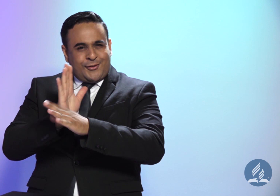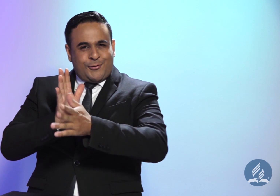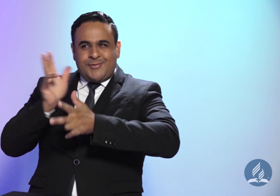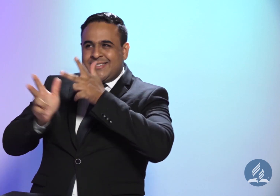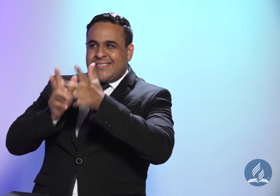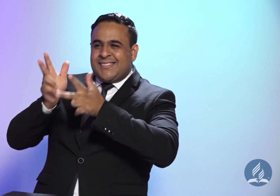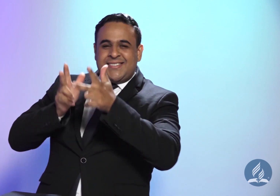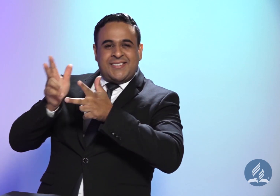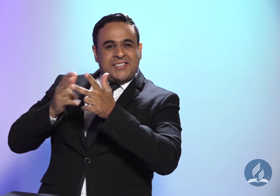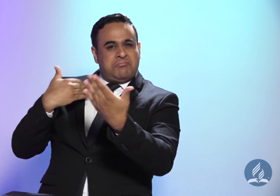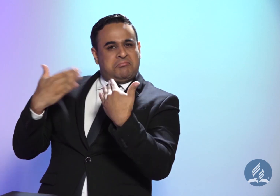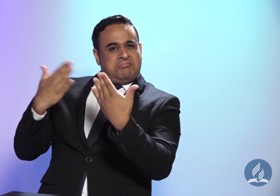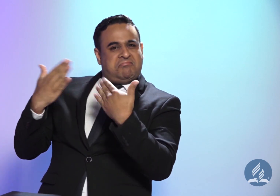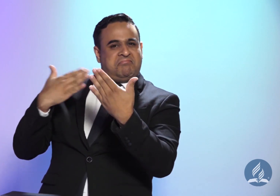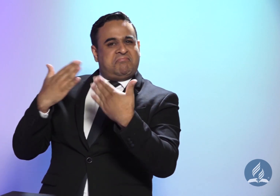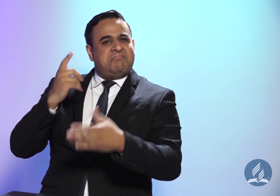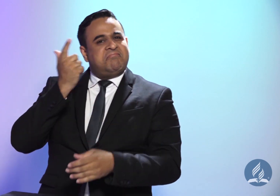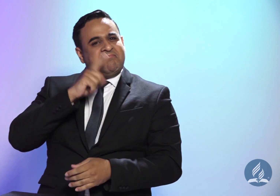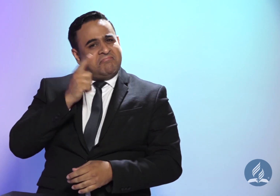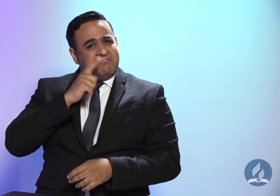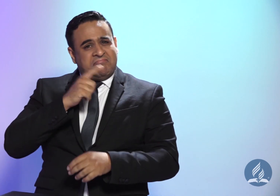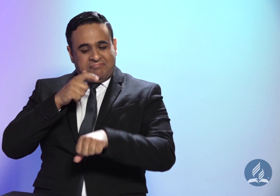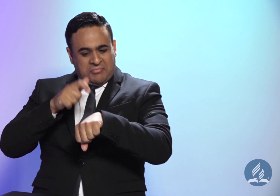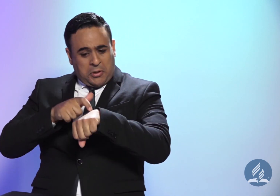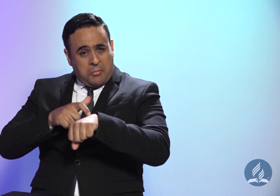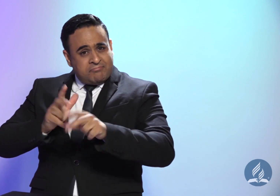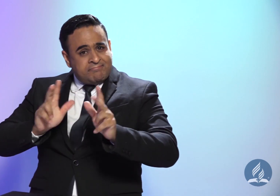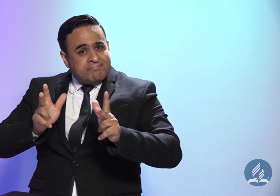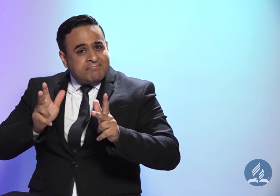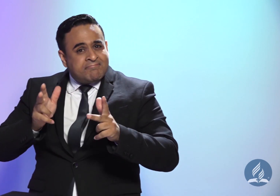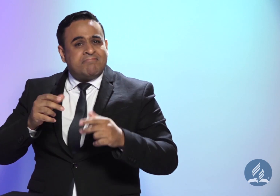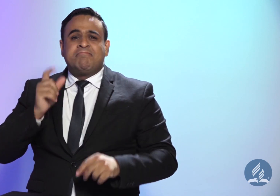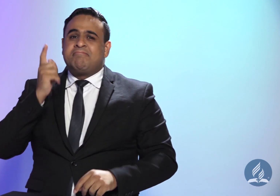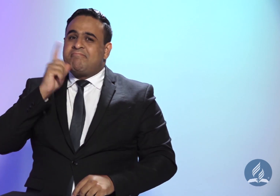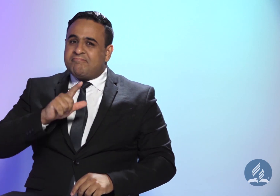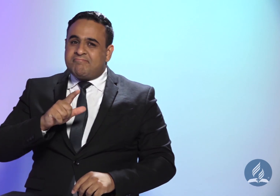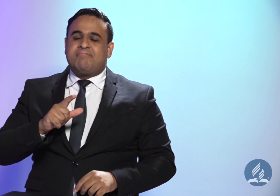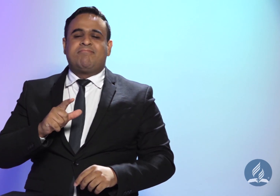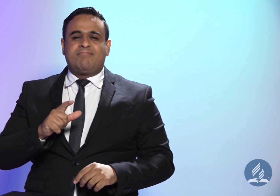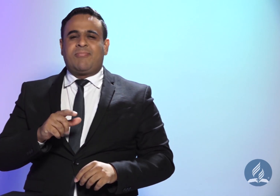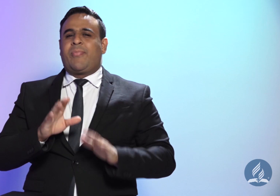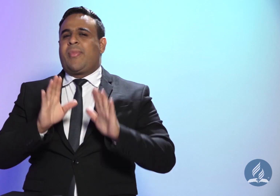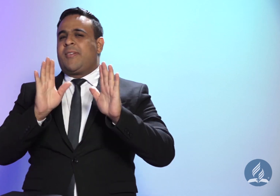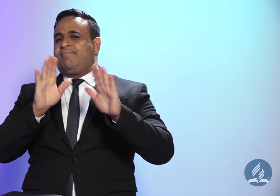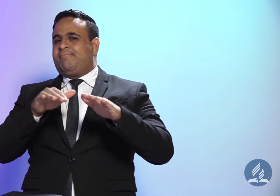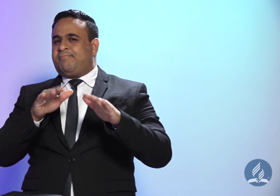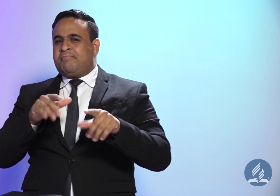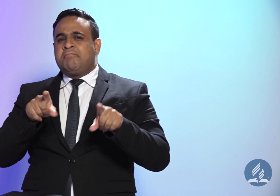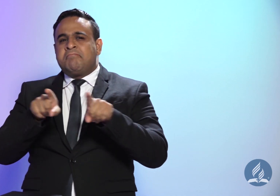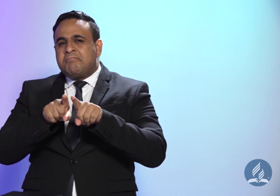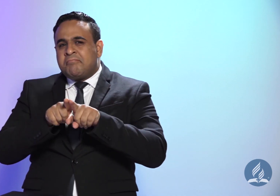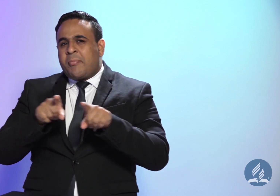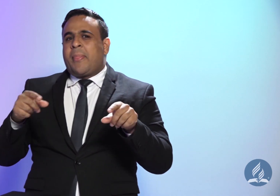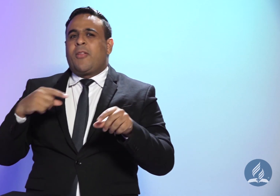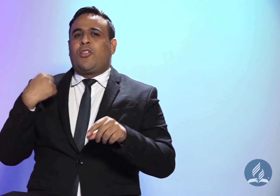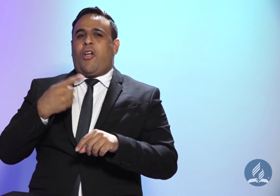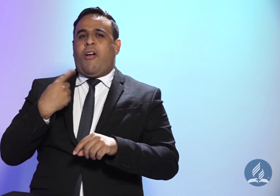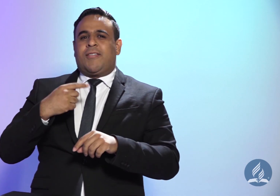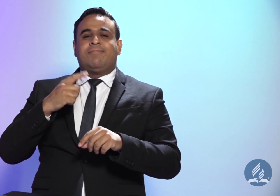do mundo, em países distantes você consegue entrar em comunicação, conversar com essas pessoas e não ficar tão